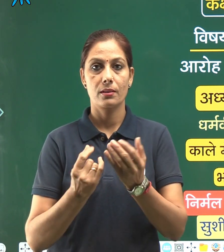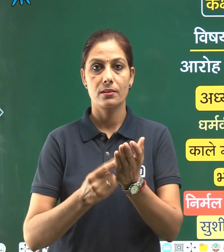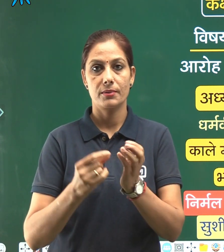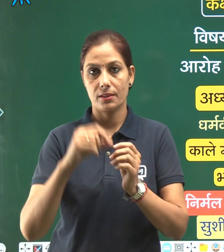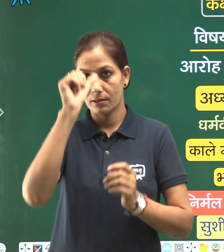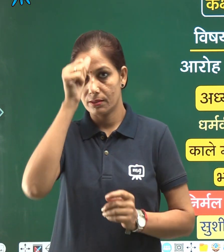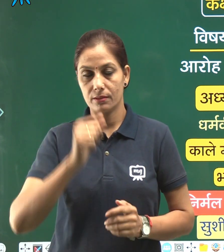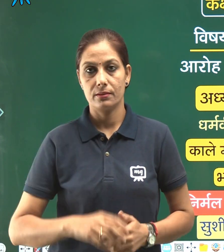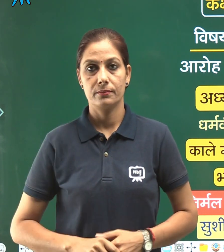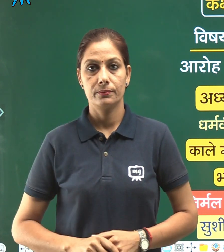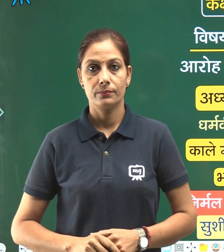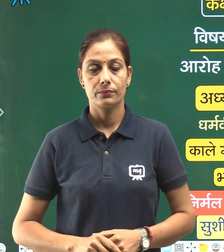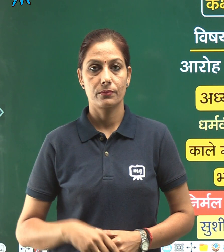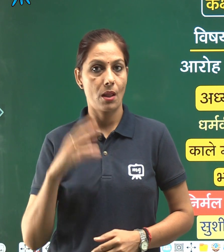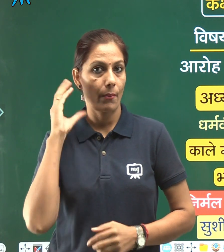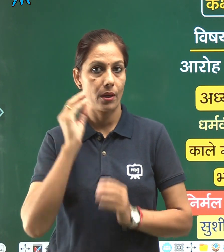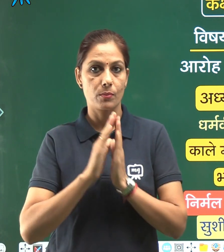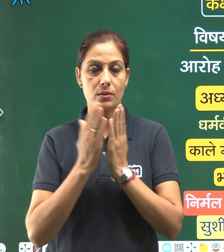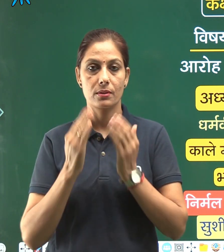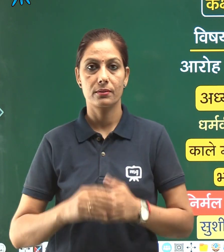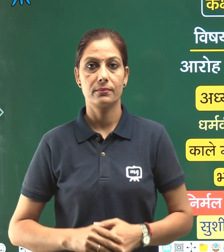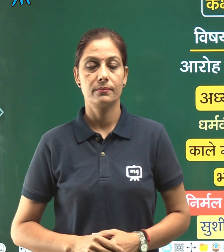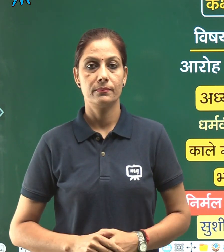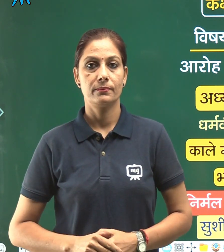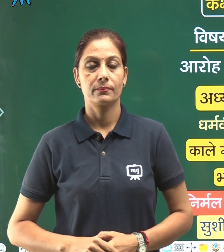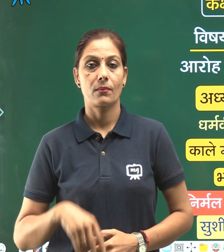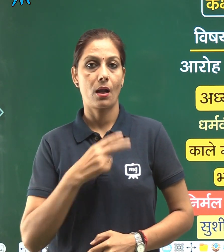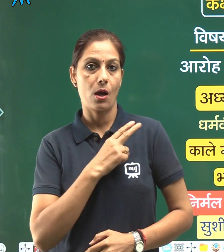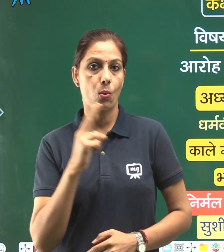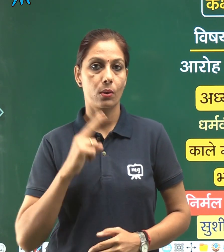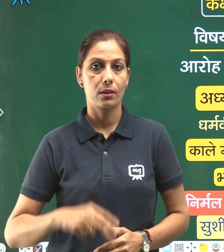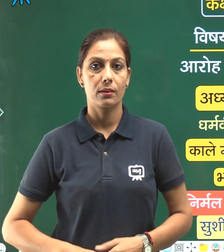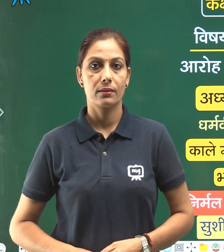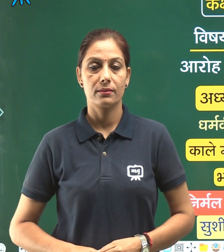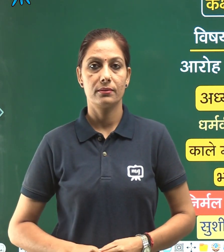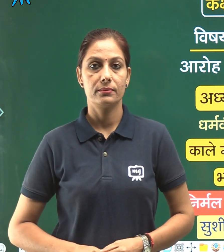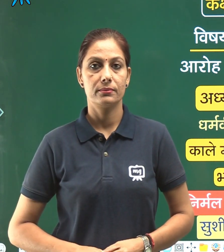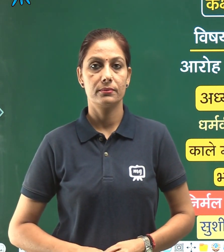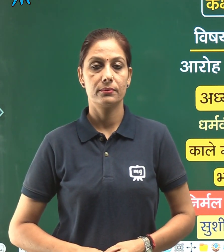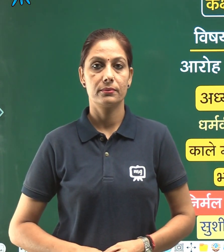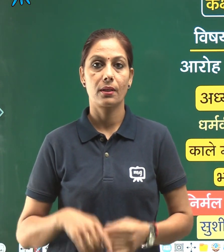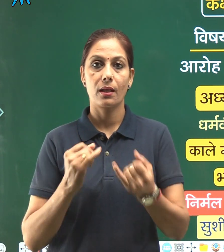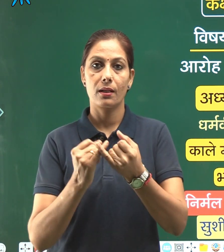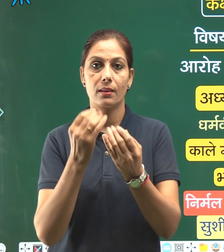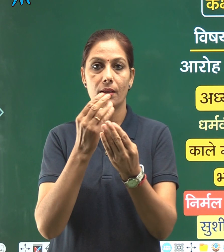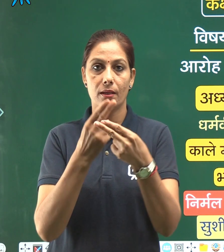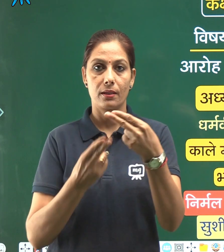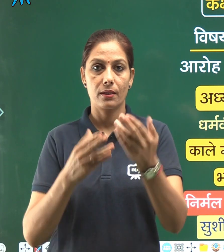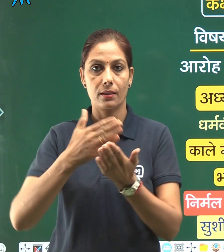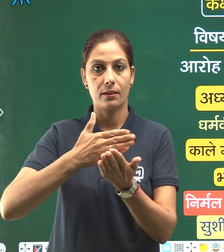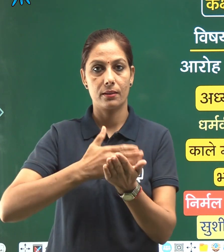की पाठ्य पुस्तक आरोह के गद्य खंड के